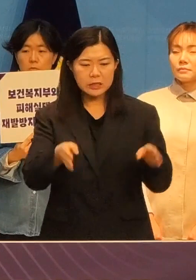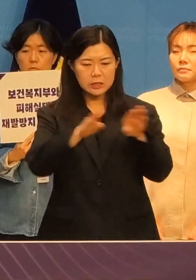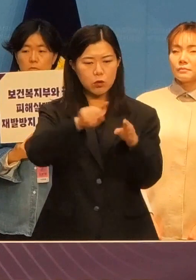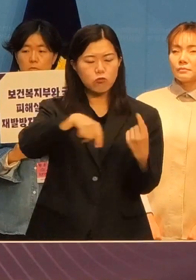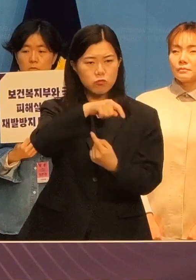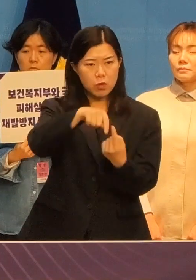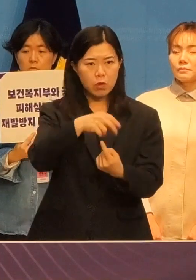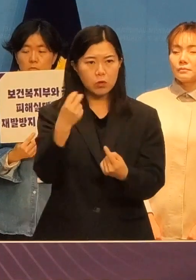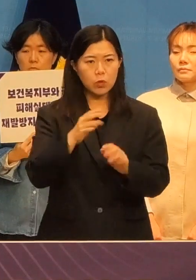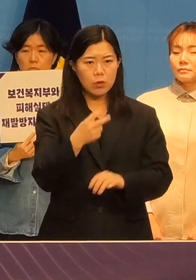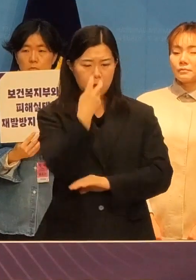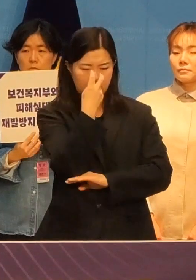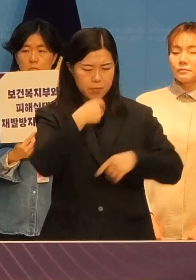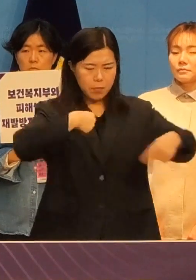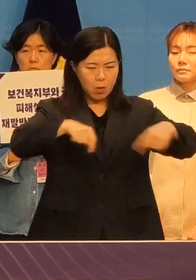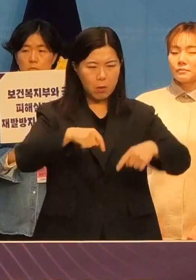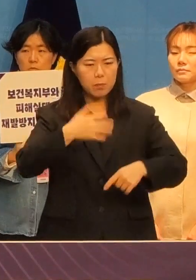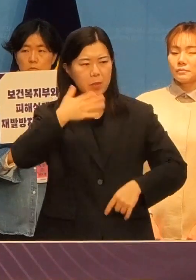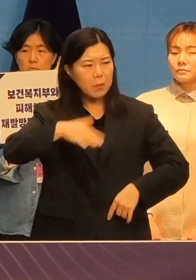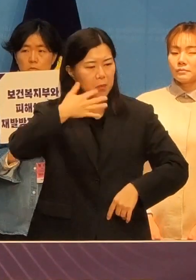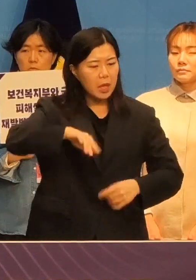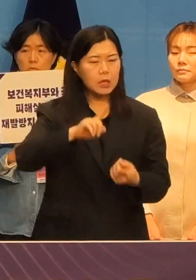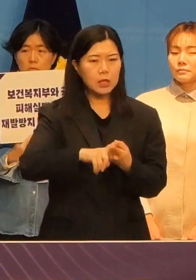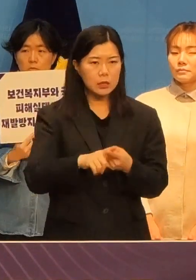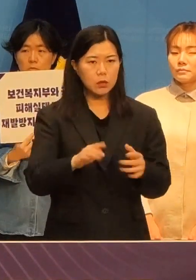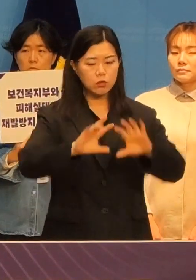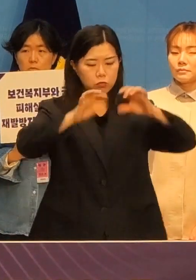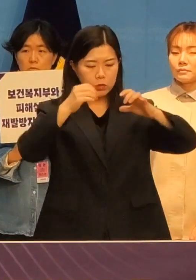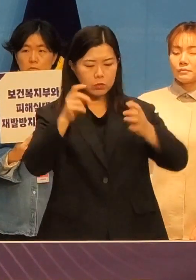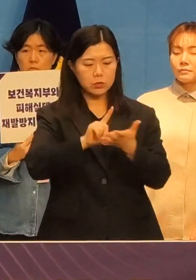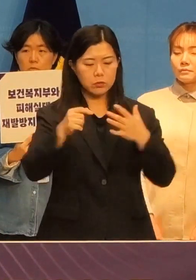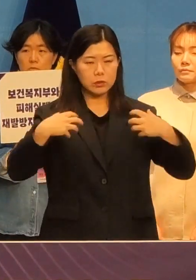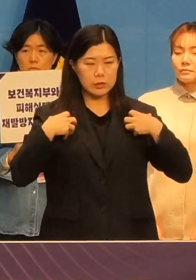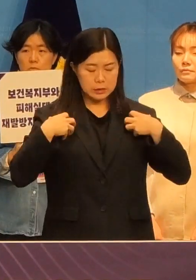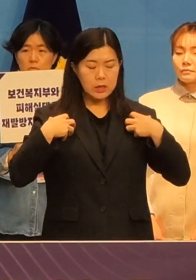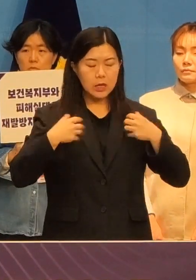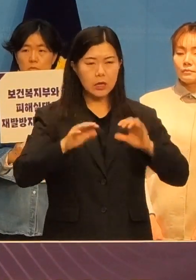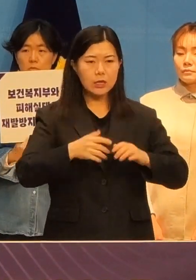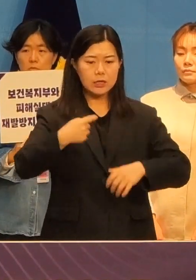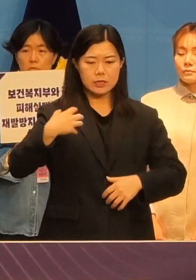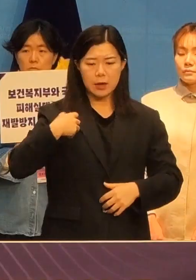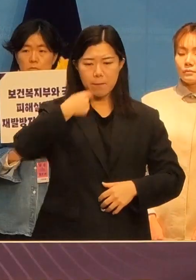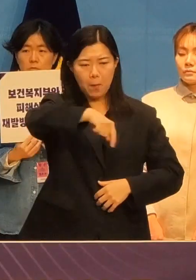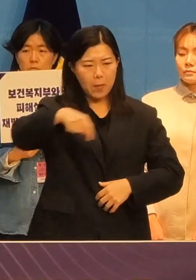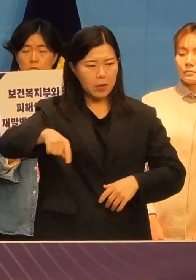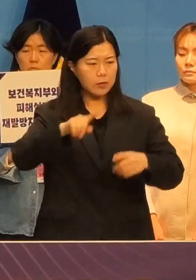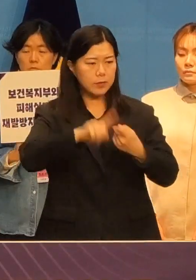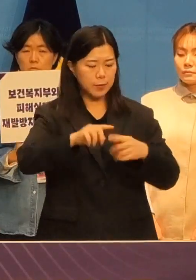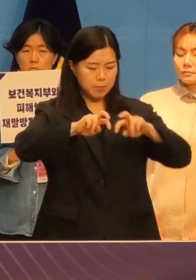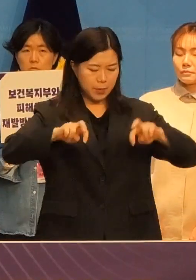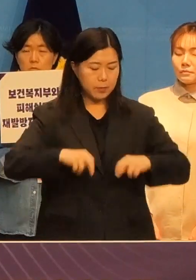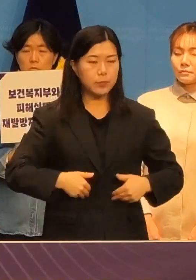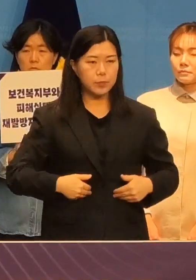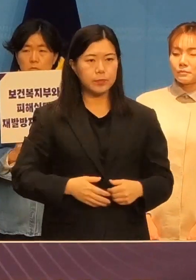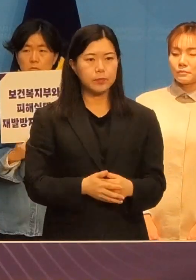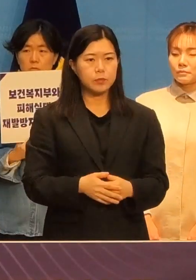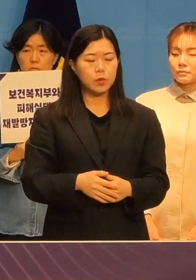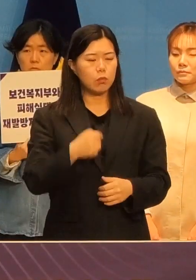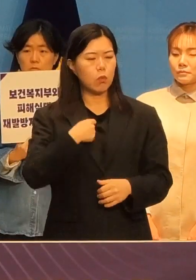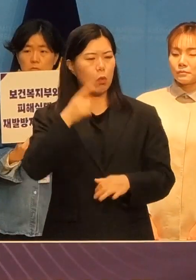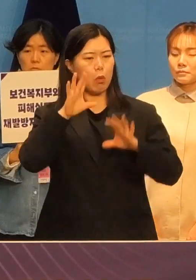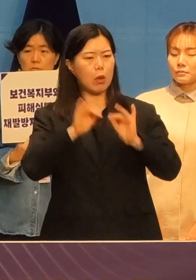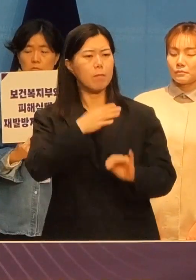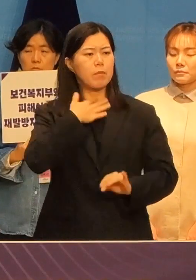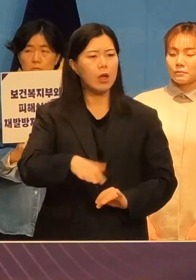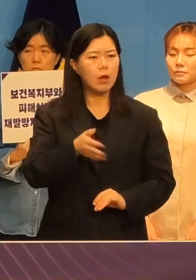구조와 감독 부재에 대해 국가와 지방자치단체의 책임을 명확히 규명할 것입니다. 동의 없는 피임 시술은